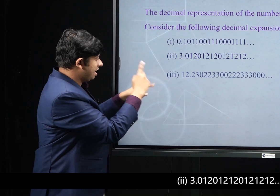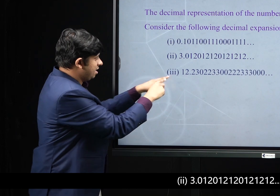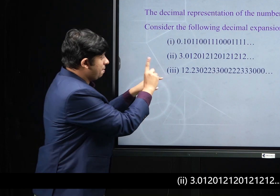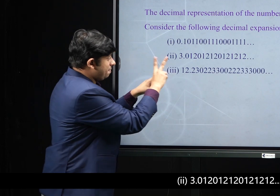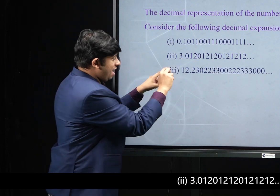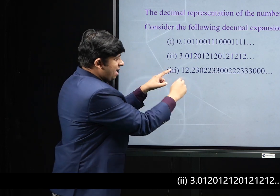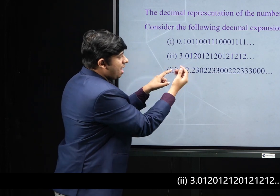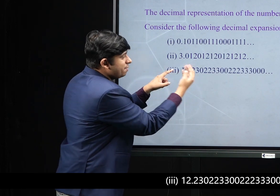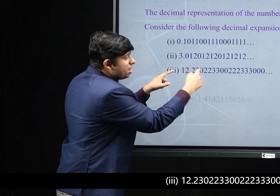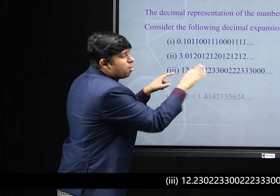3.0120012012 3